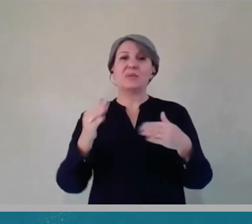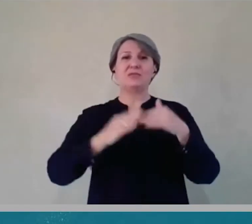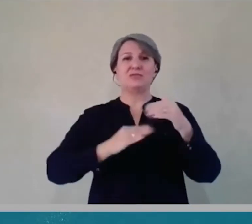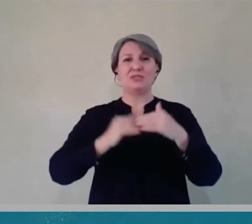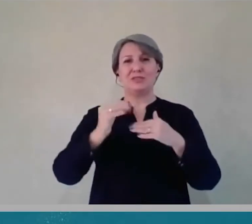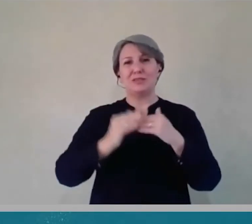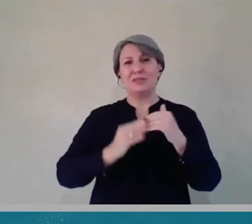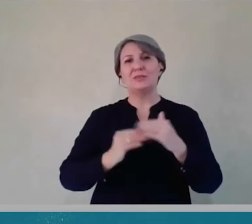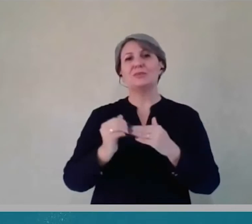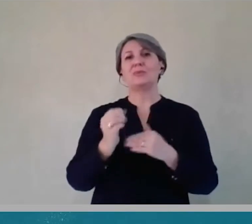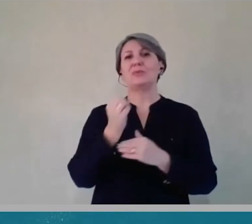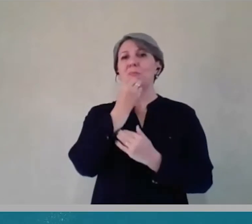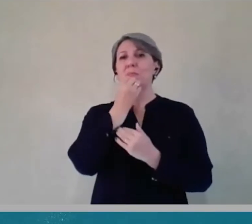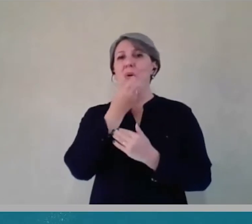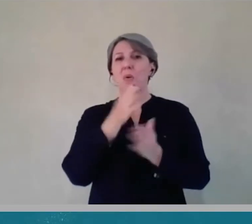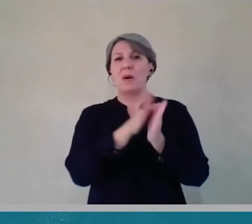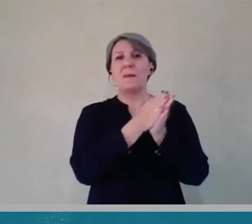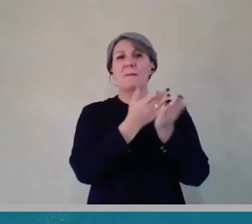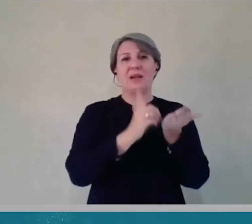Gálatas 5,